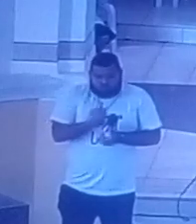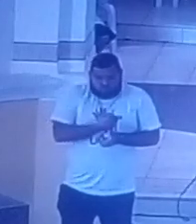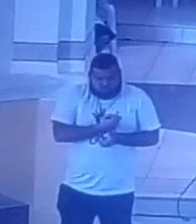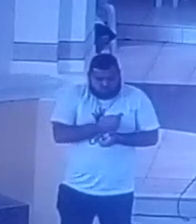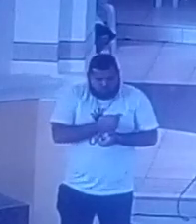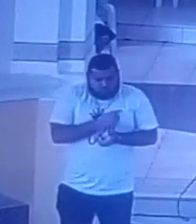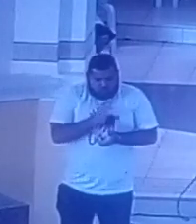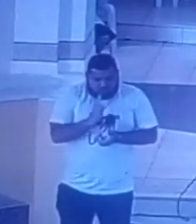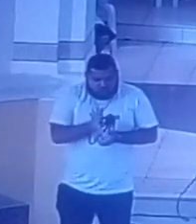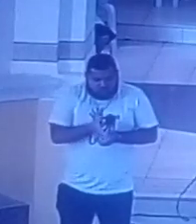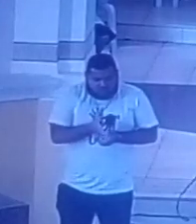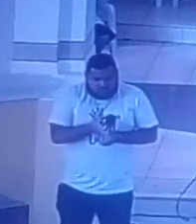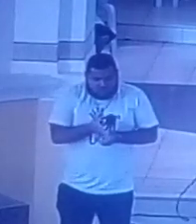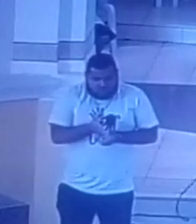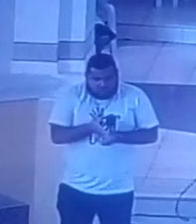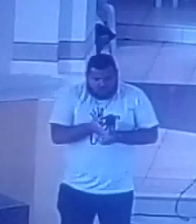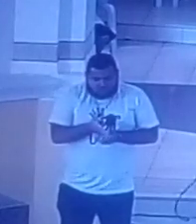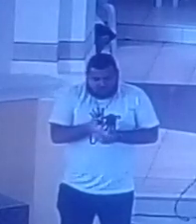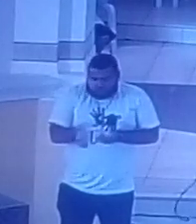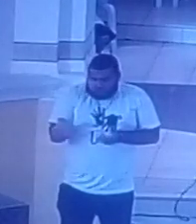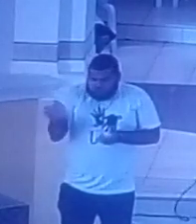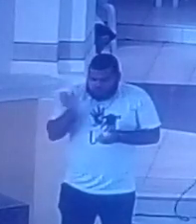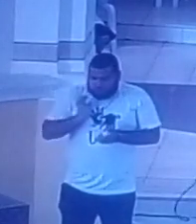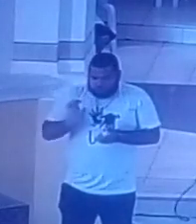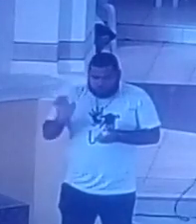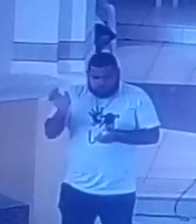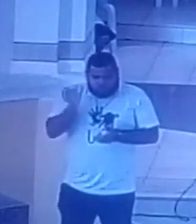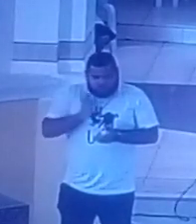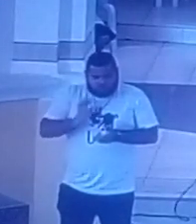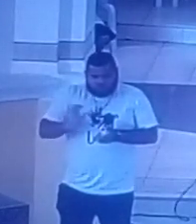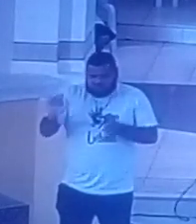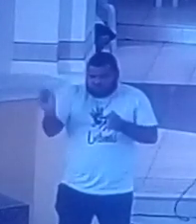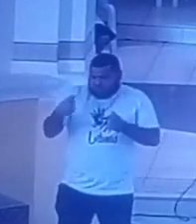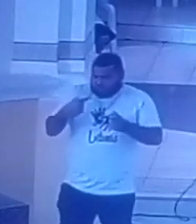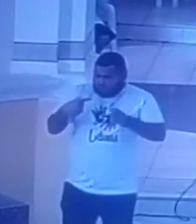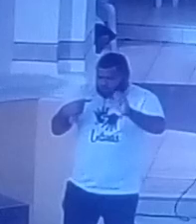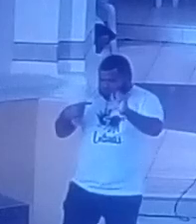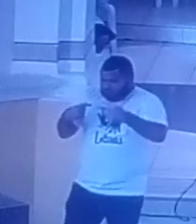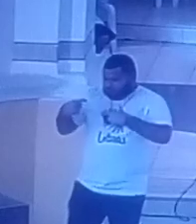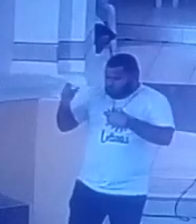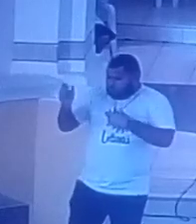desprezo estamos fartos do escarnio dos